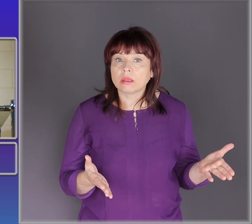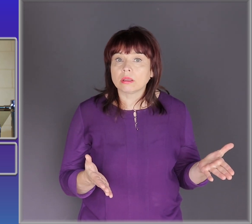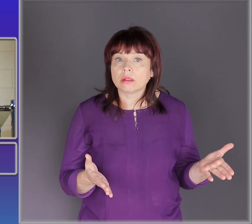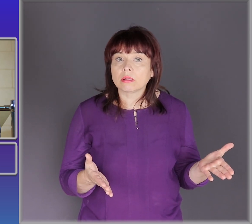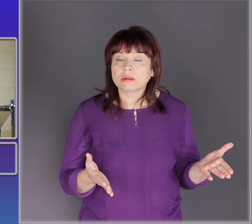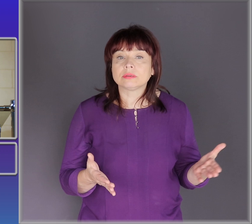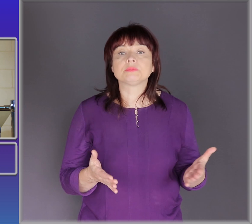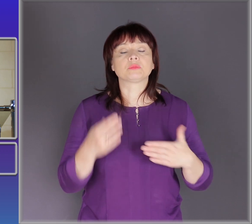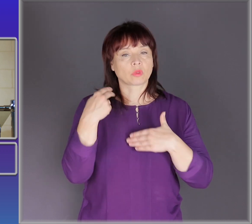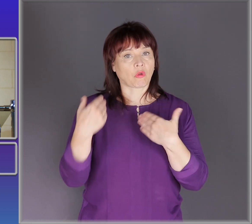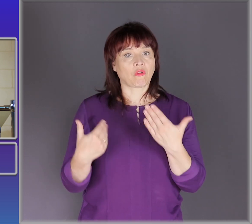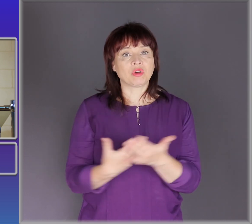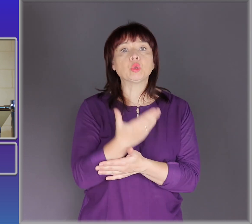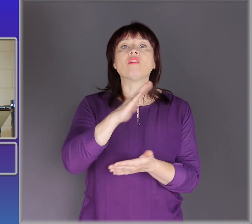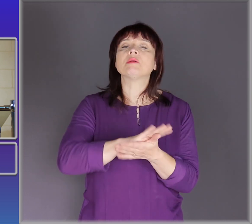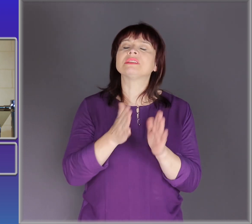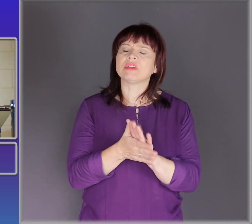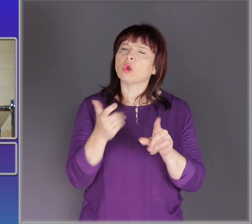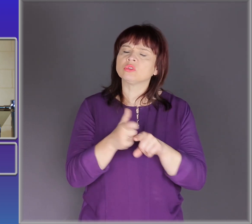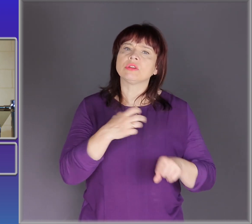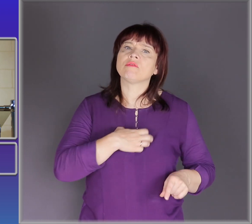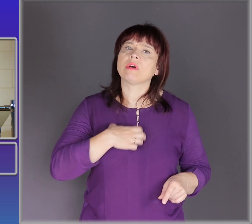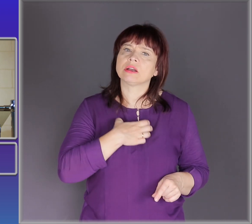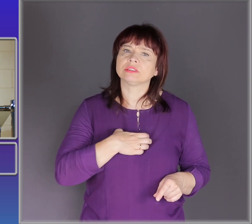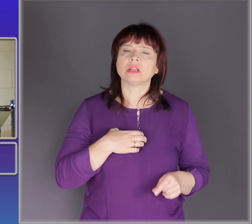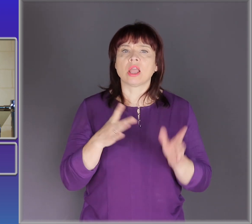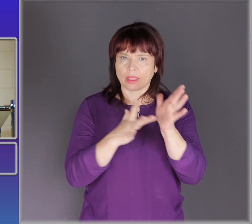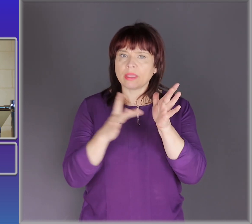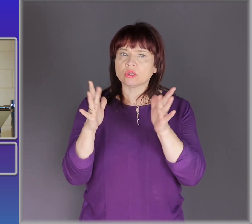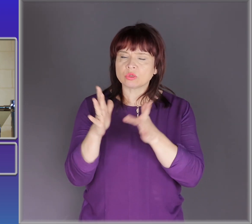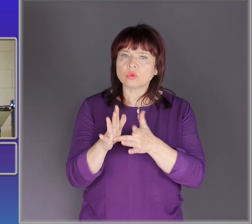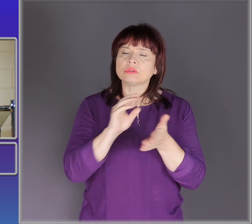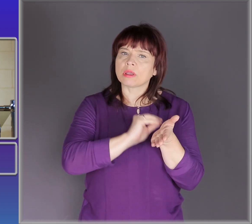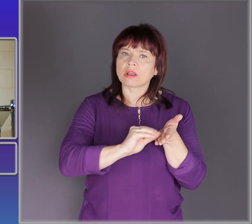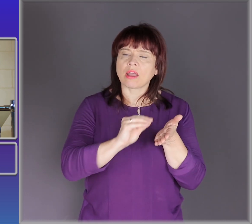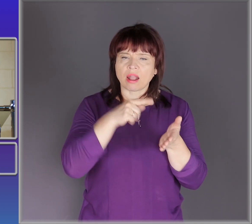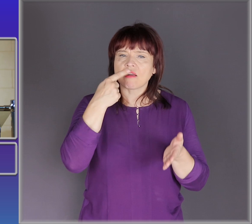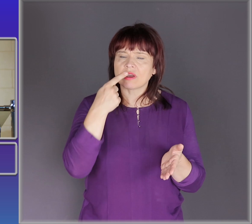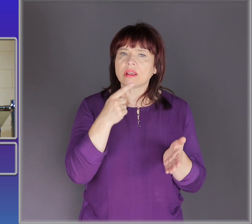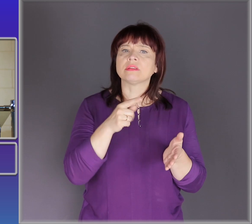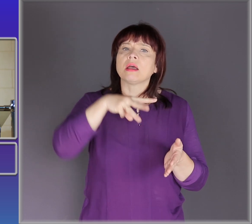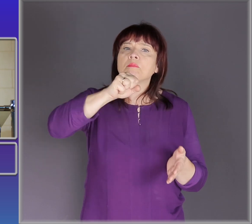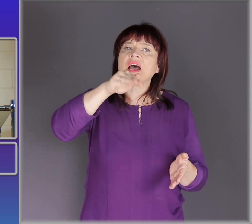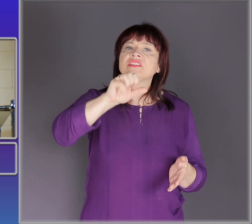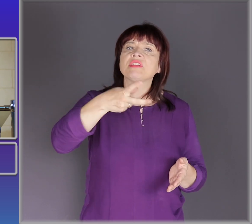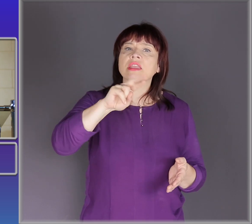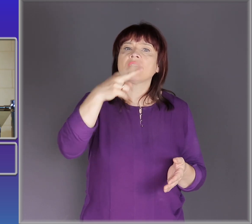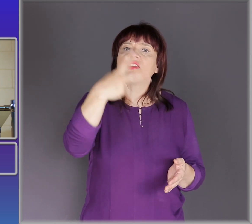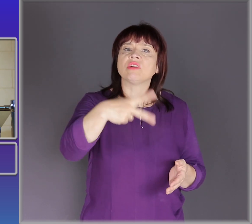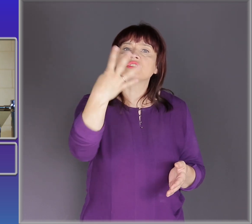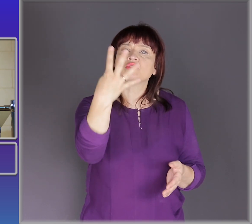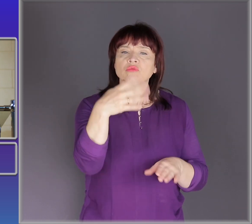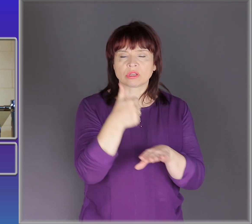говоря в новом завете для нас это очень важный момент слова иисуса христа послушайте иисус говорит в матфея